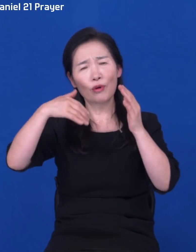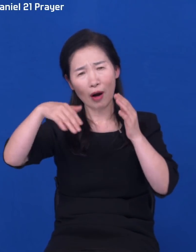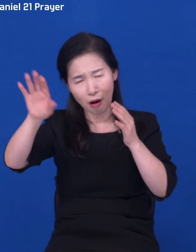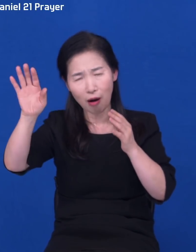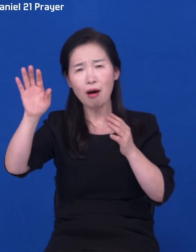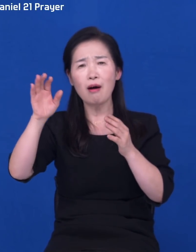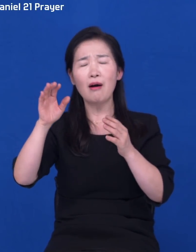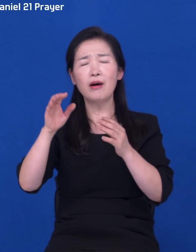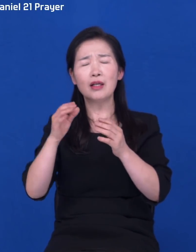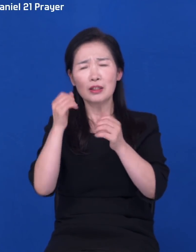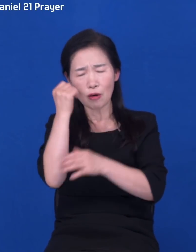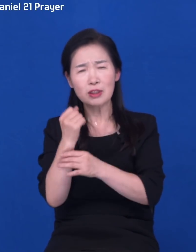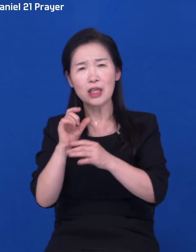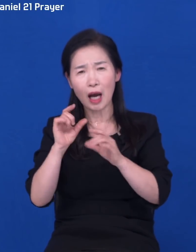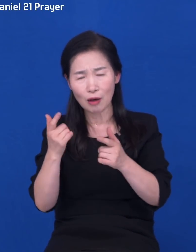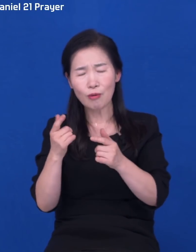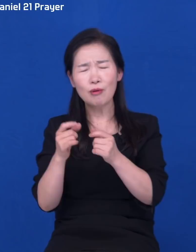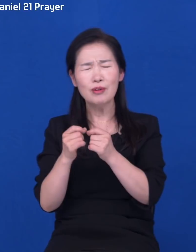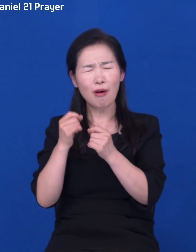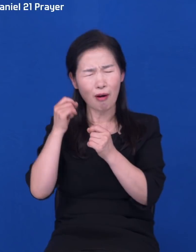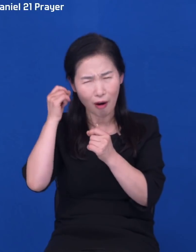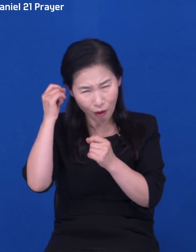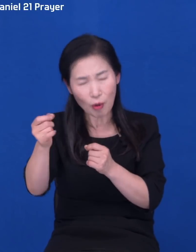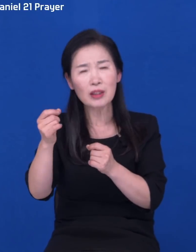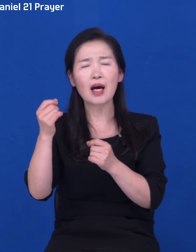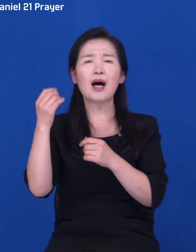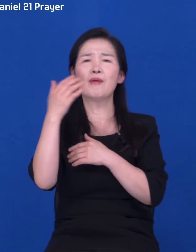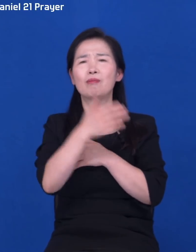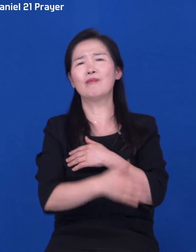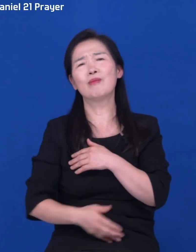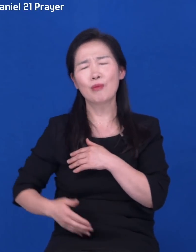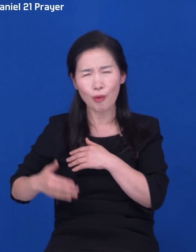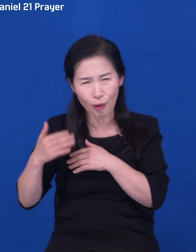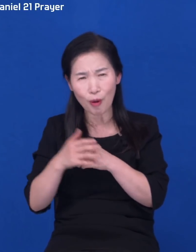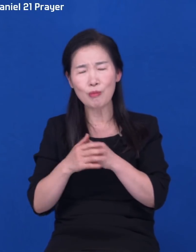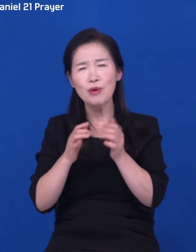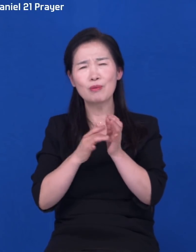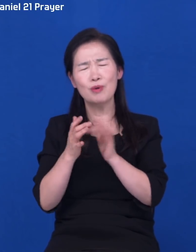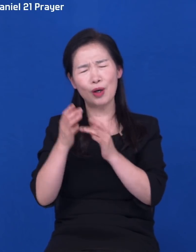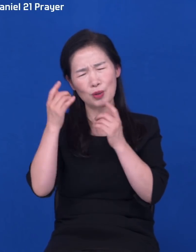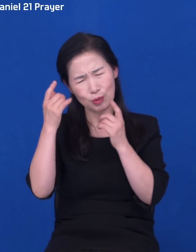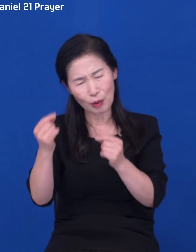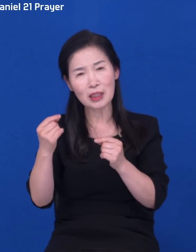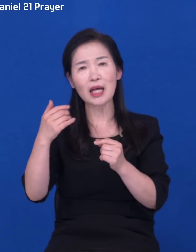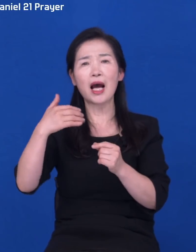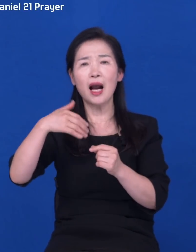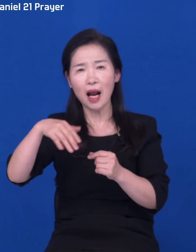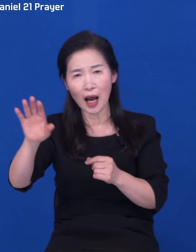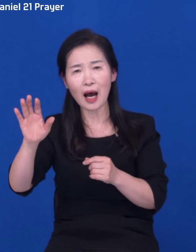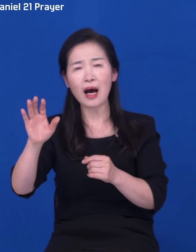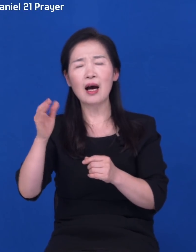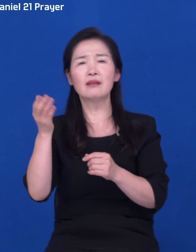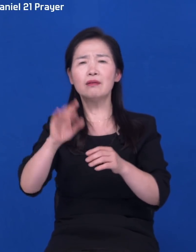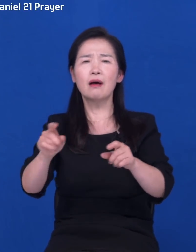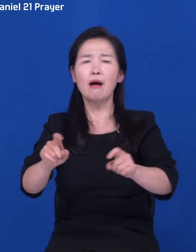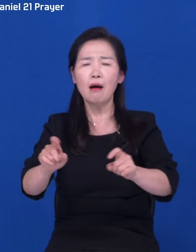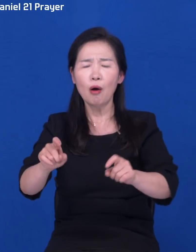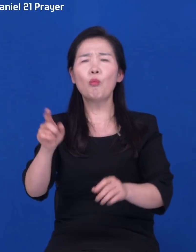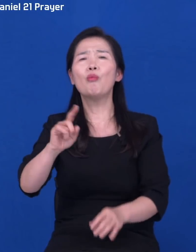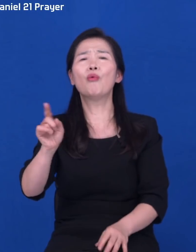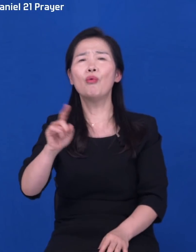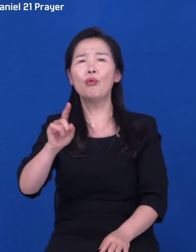몸이잖아. 뭐 만져지는 몸이잖아. 예수님 몸하고 똑같잖아. 그 몸으로 갈 걸 알면서도 이것 때문에 벌벌 떨어? 못 걸으면 안